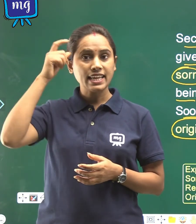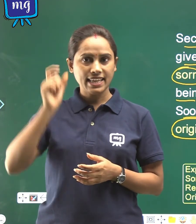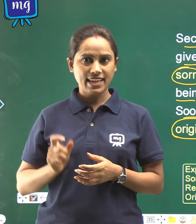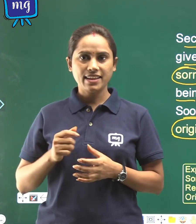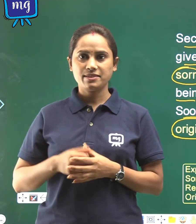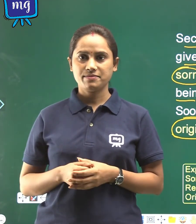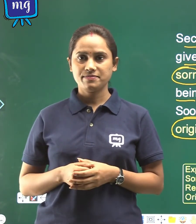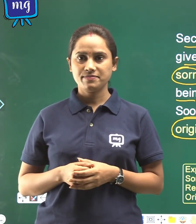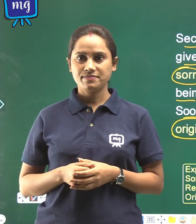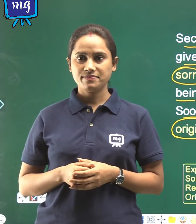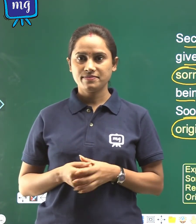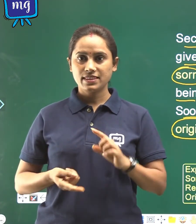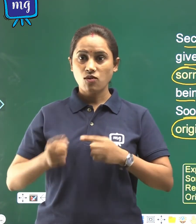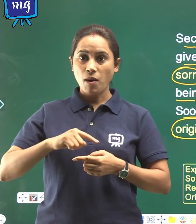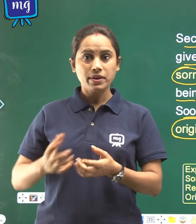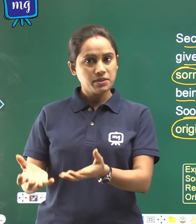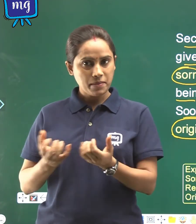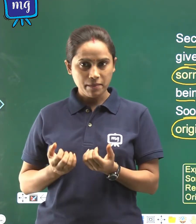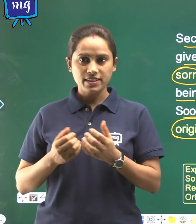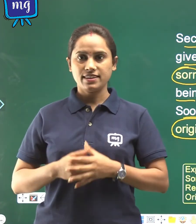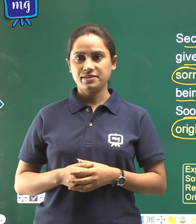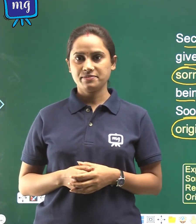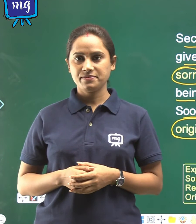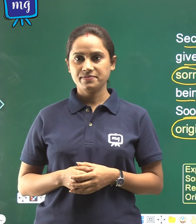रिगेन, वापस प्राप्त करना,